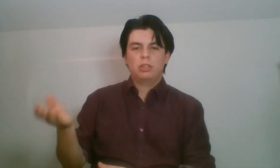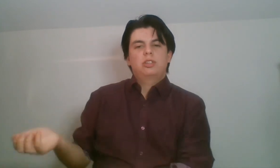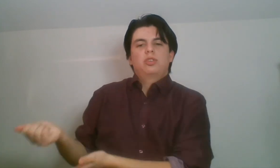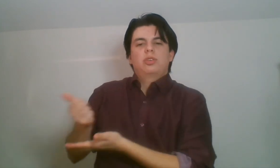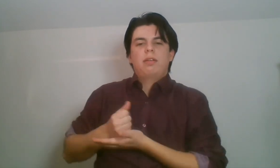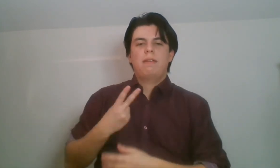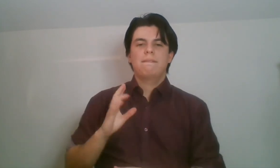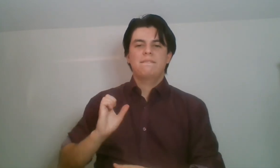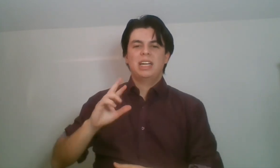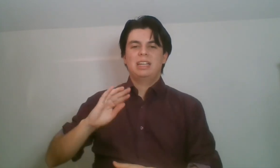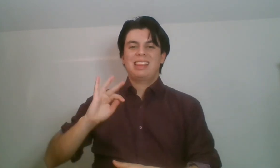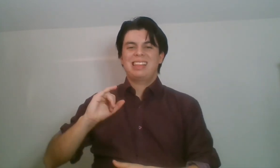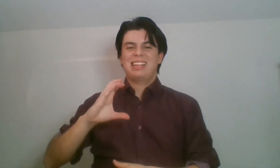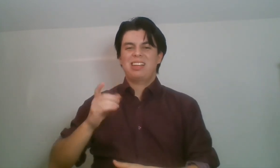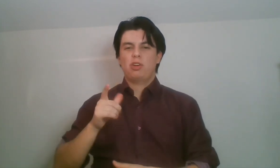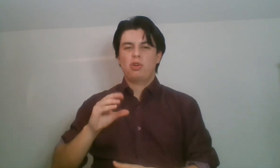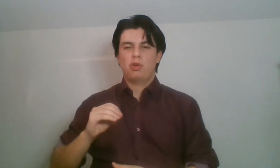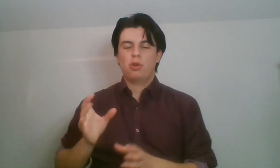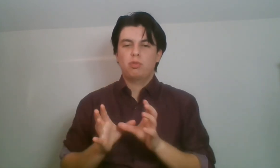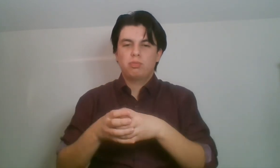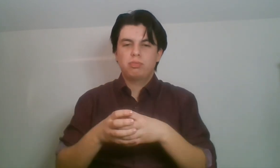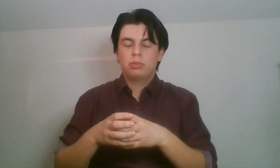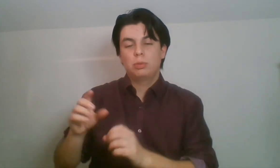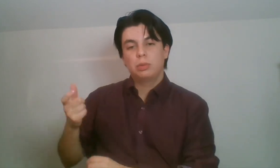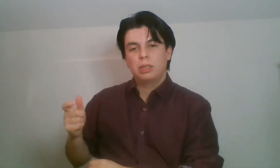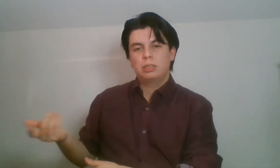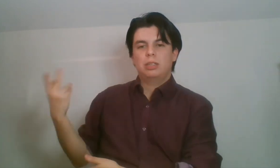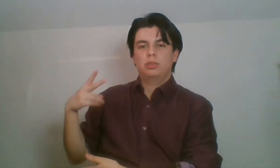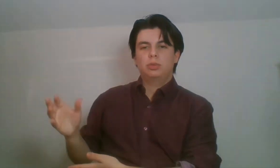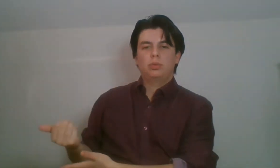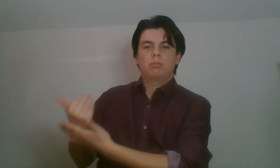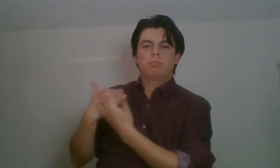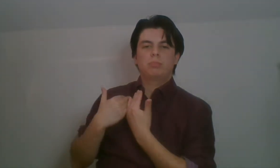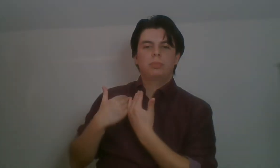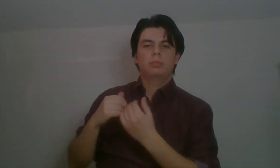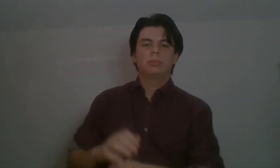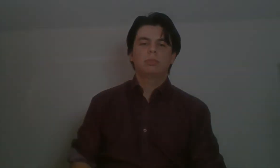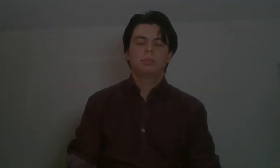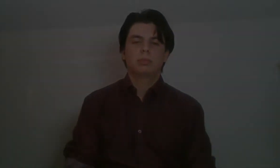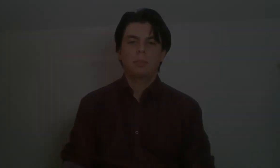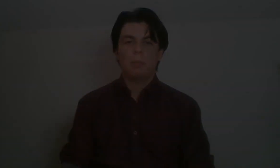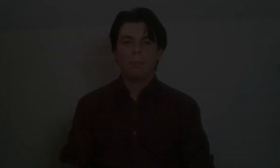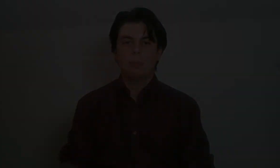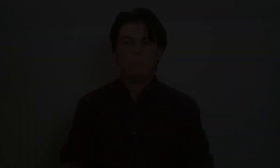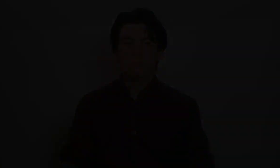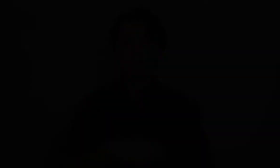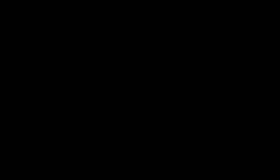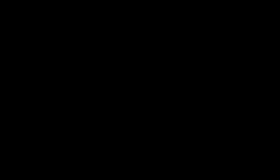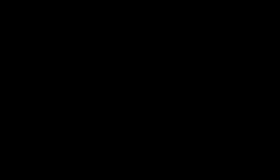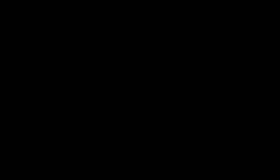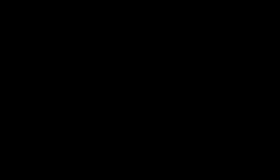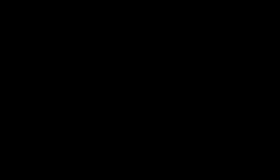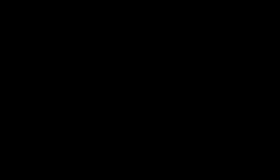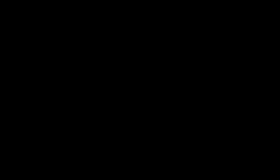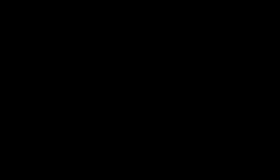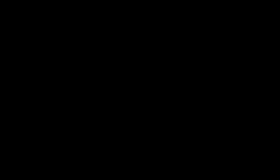Moya, Diego Riedemann y Marcelo Maldonado. Nuestros agradecimientos a los músicos y al sello Vértigo por